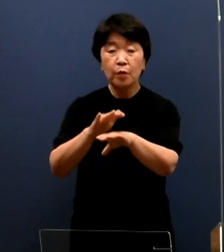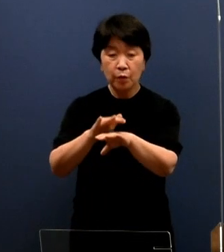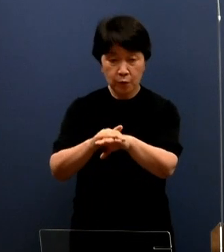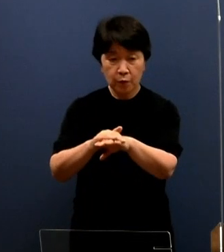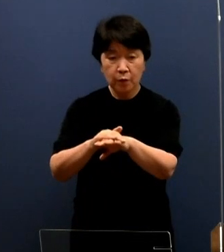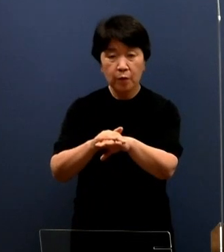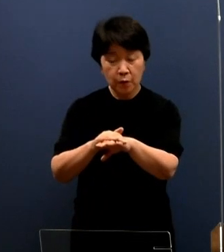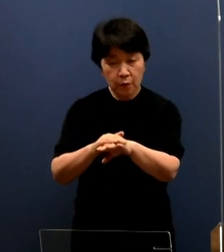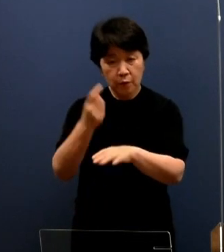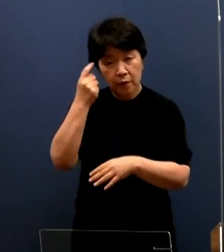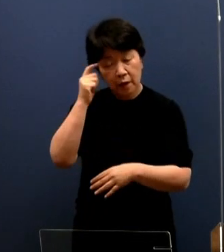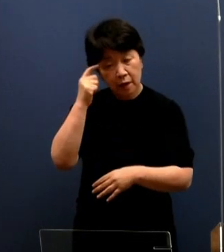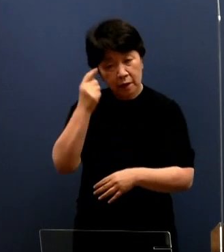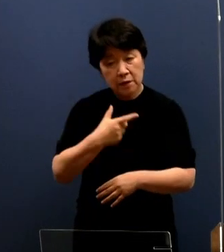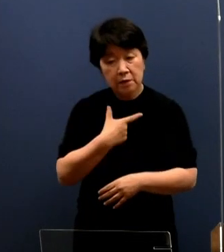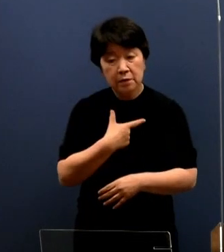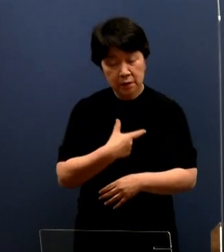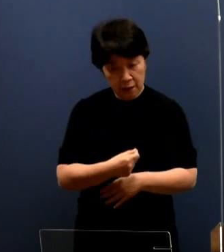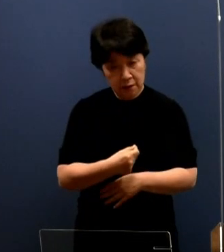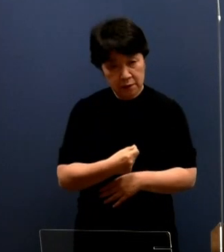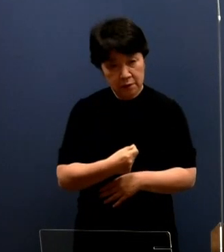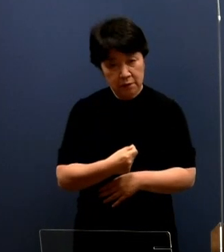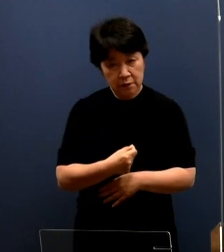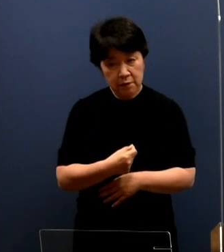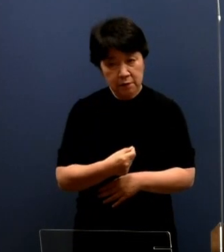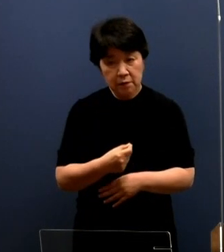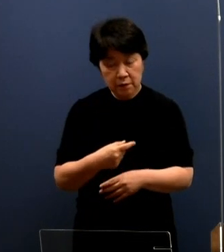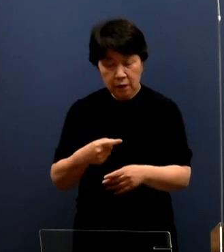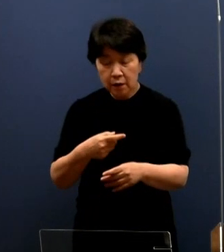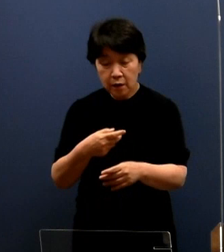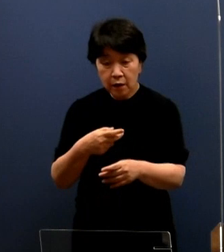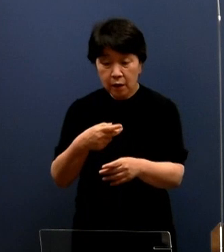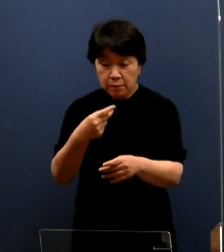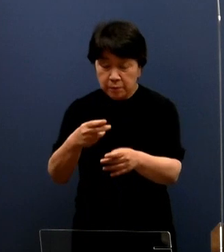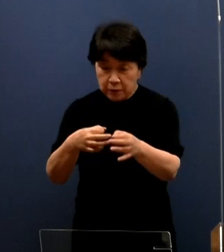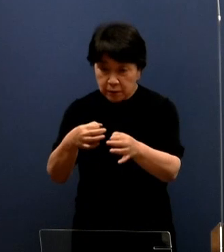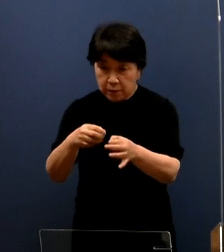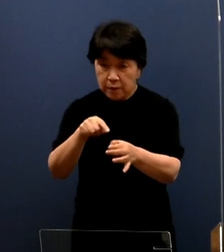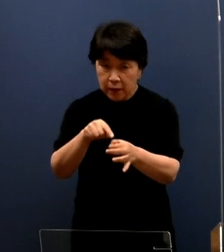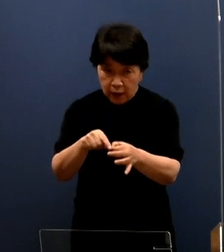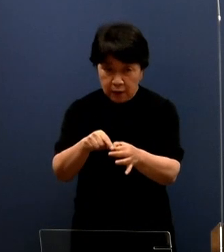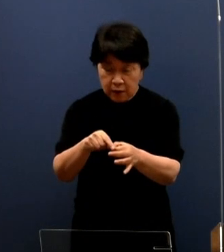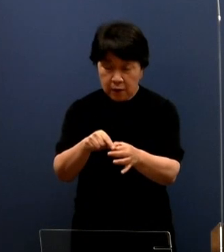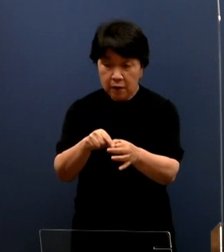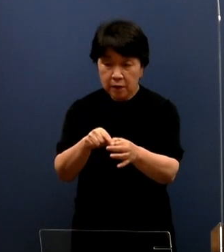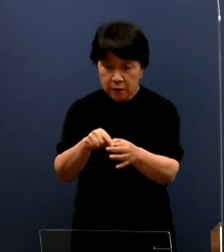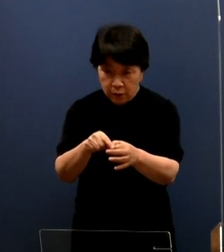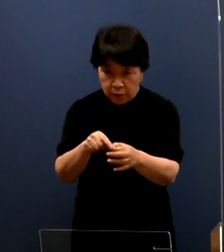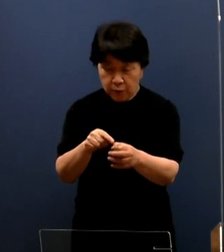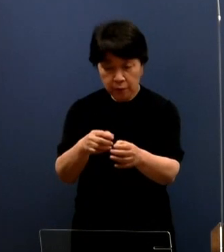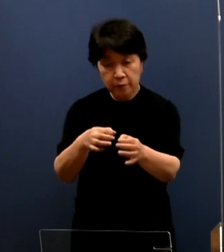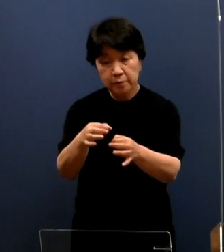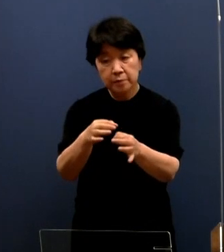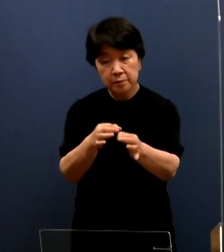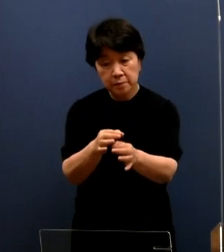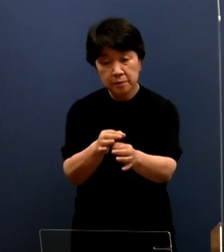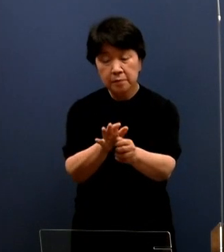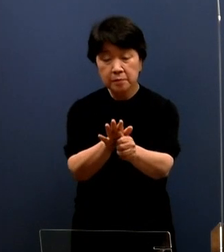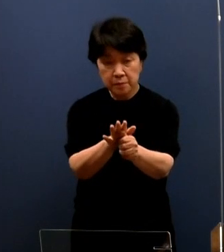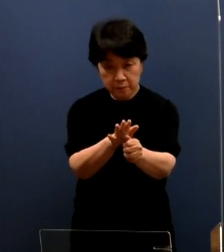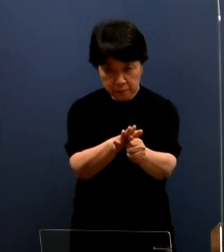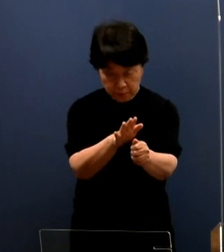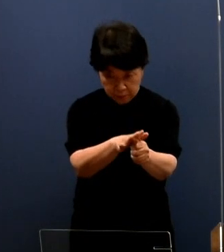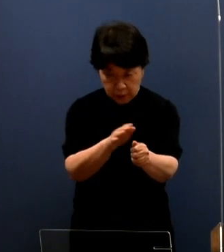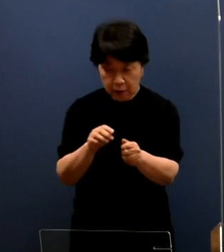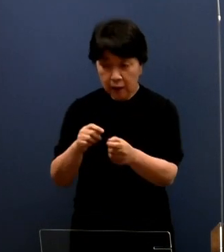きたいということが、飲食店の休業というのは、十分に理解していますけれども、その原因というのは、それは感染拡大による